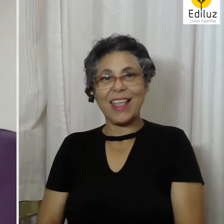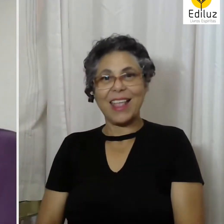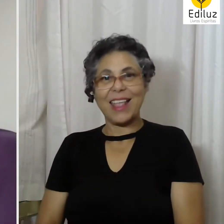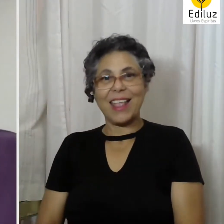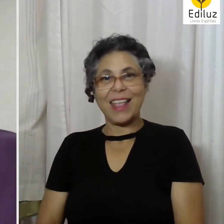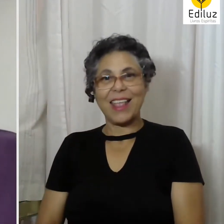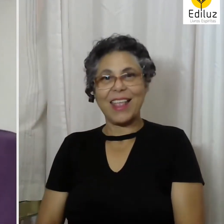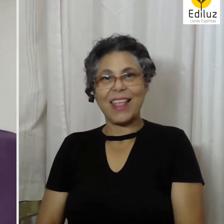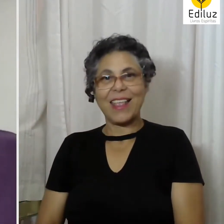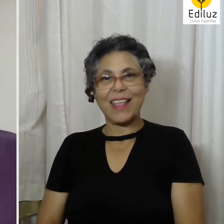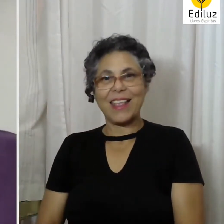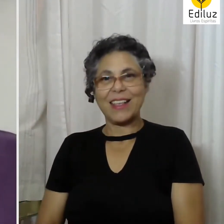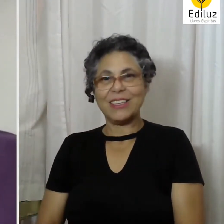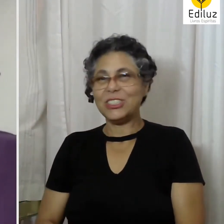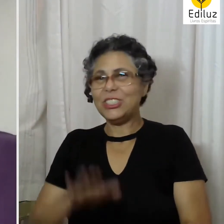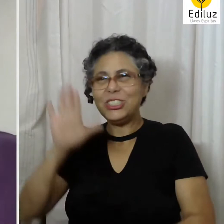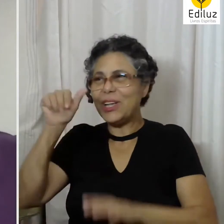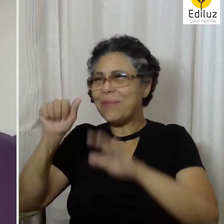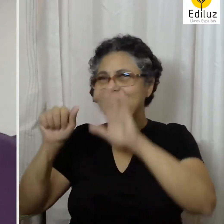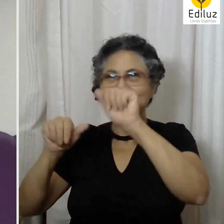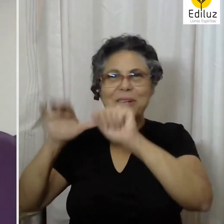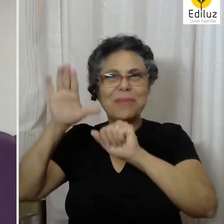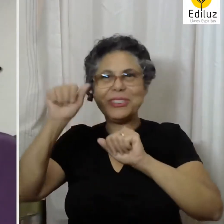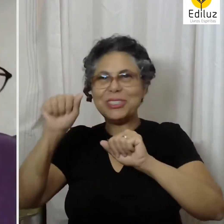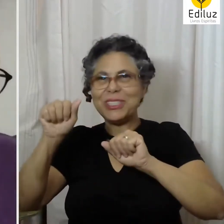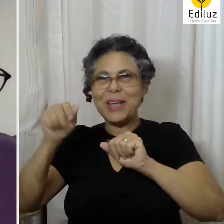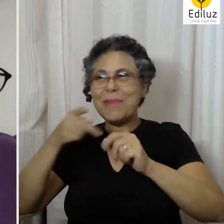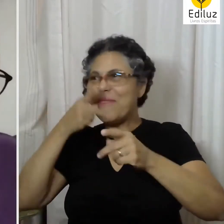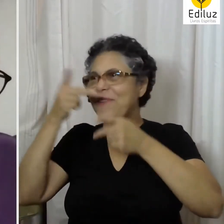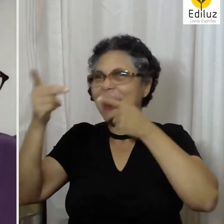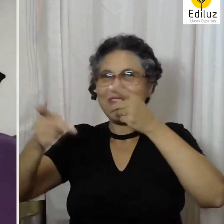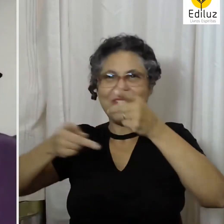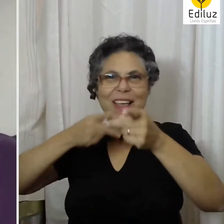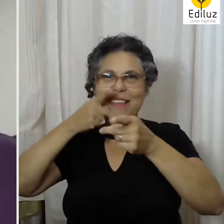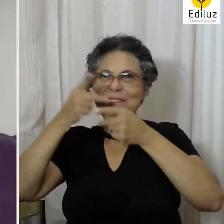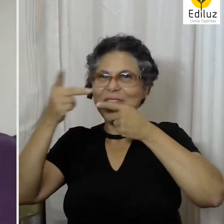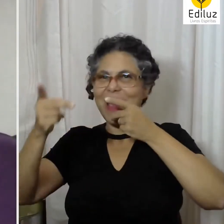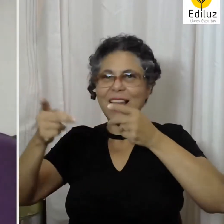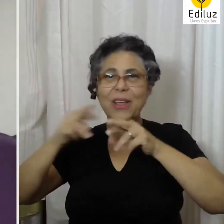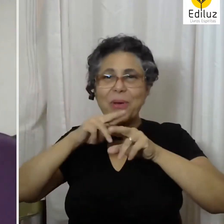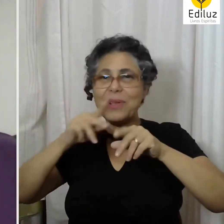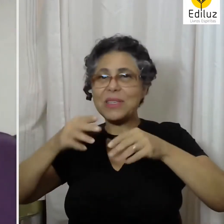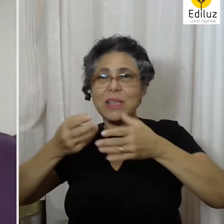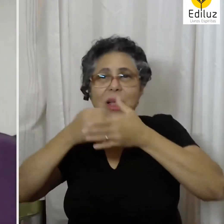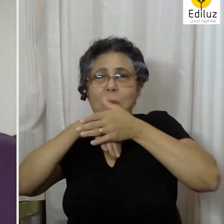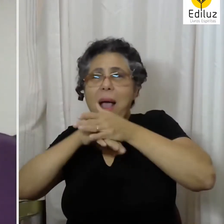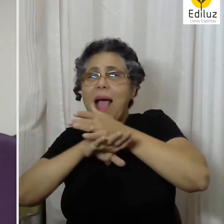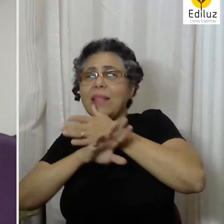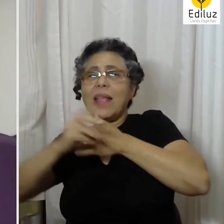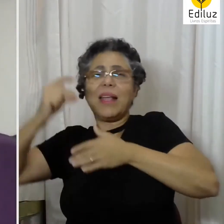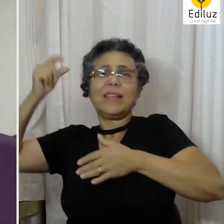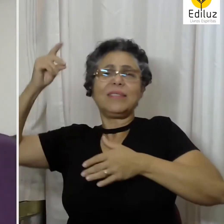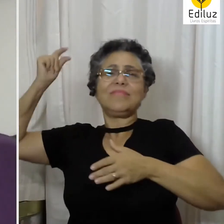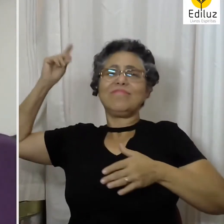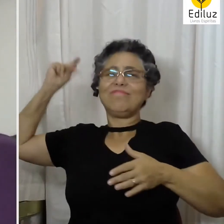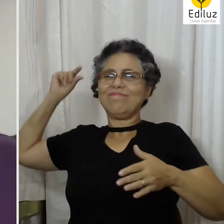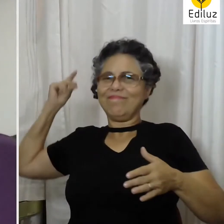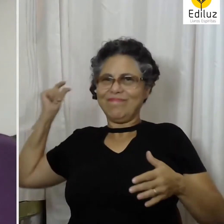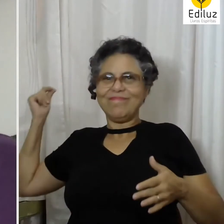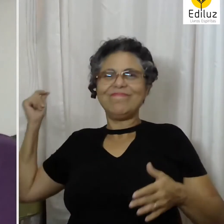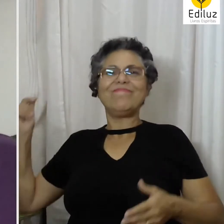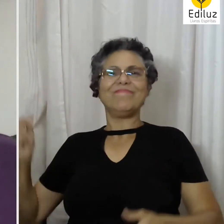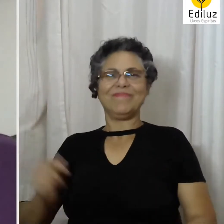nos bombardeiam com as suas falas contidas há muito tempo.